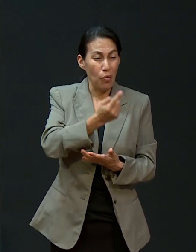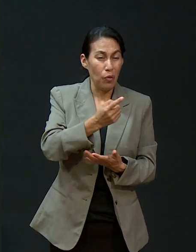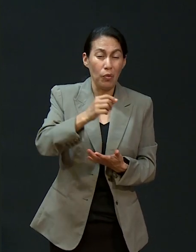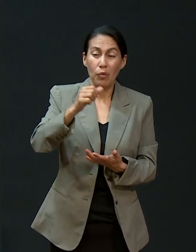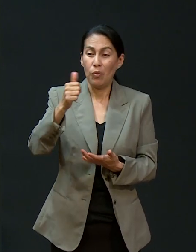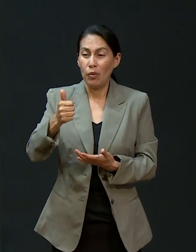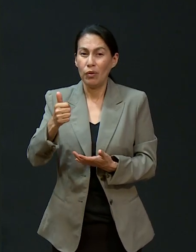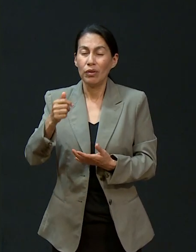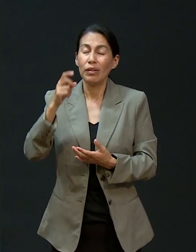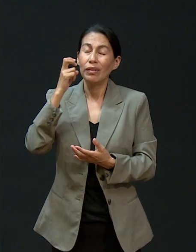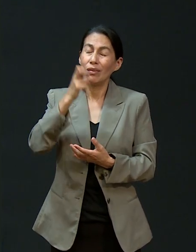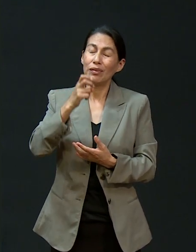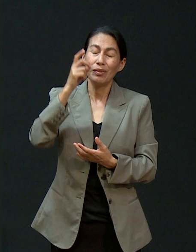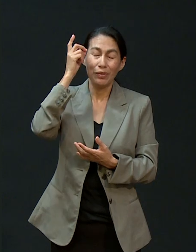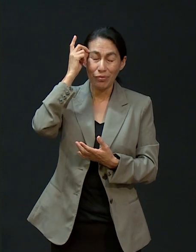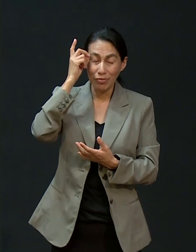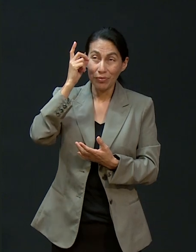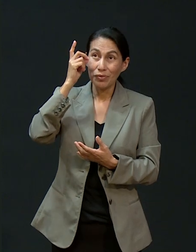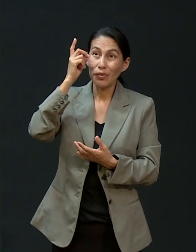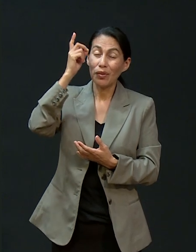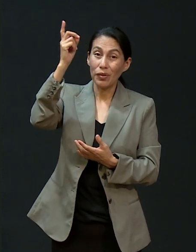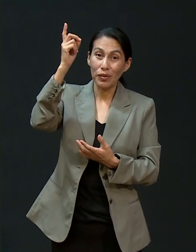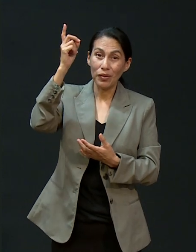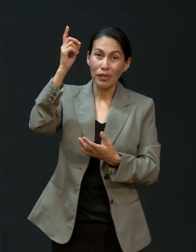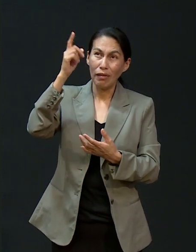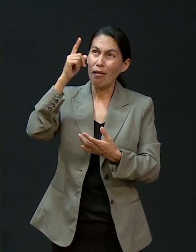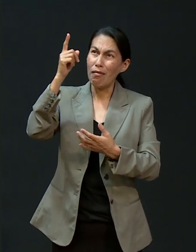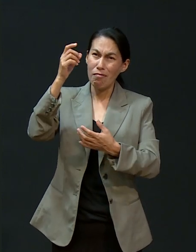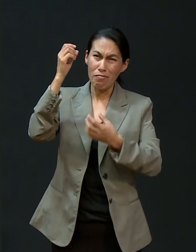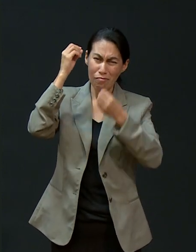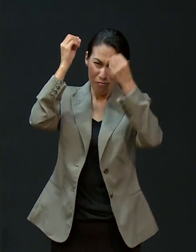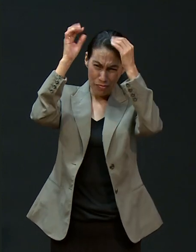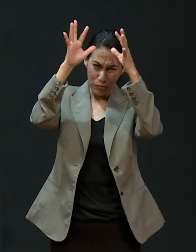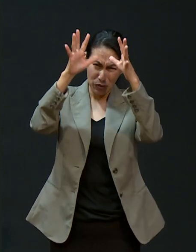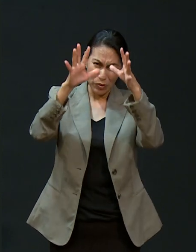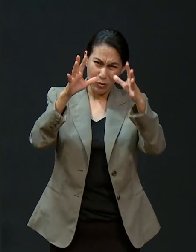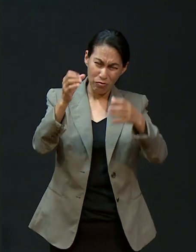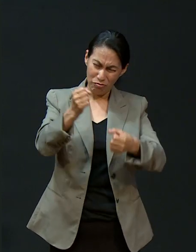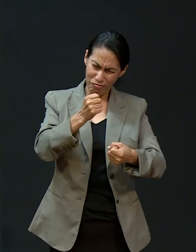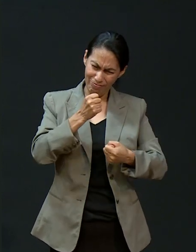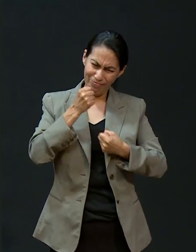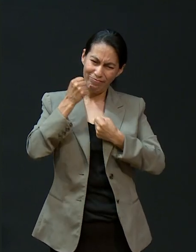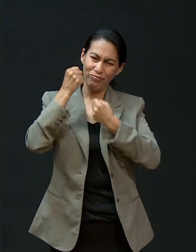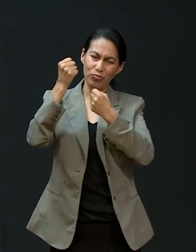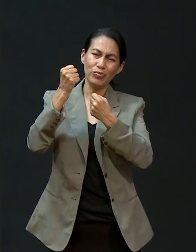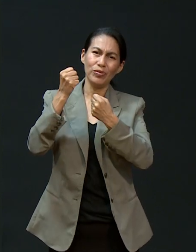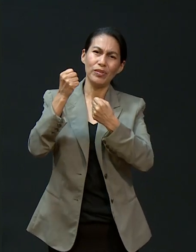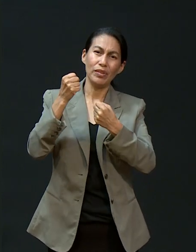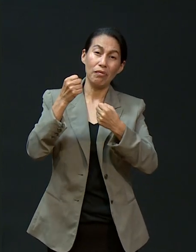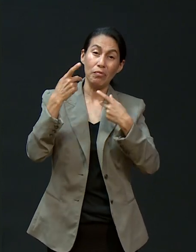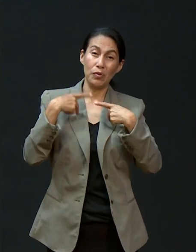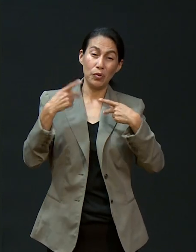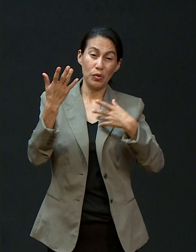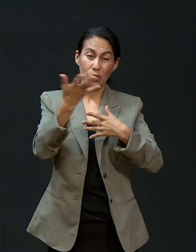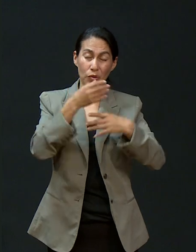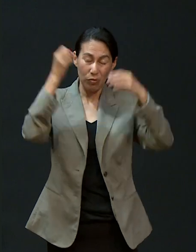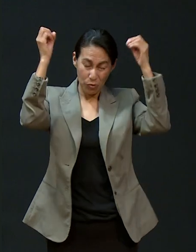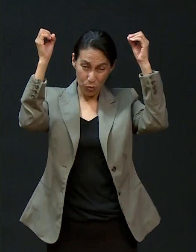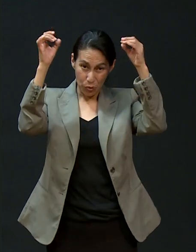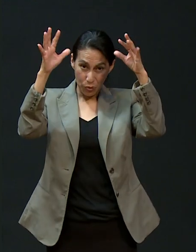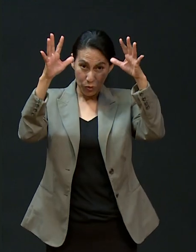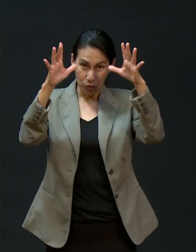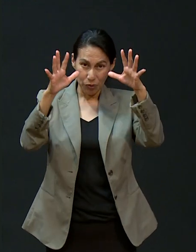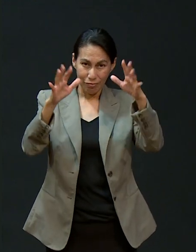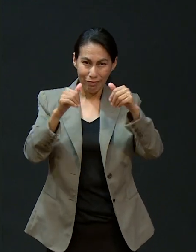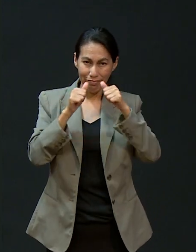unos por otros, para que el reino de Dios se haga fuerza aquí en la tierra e